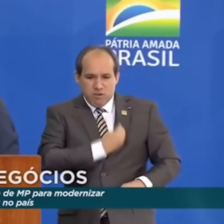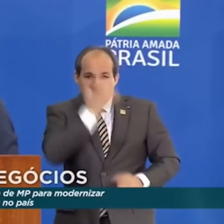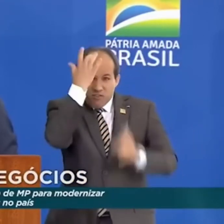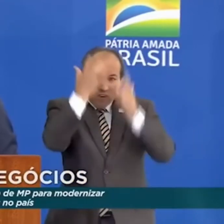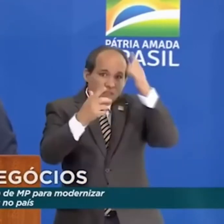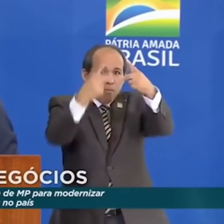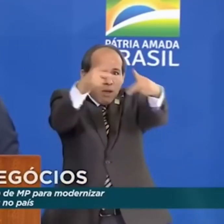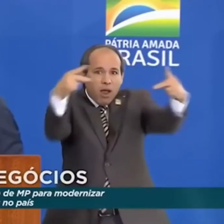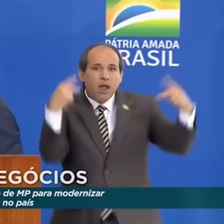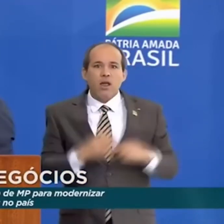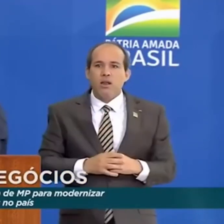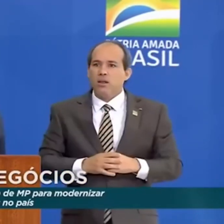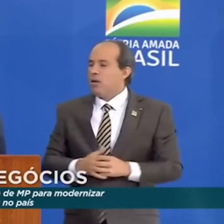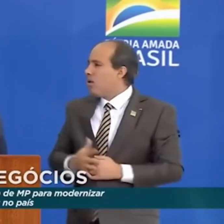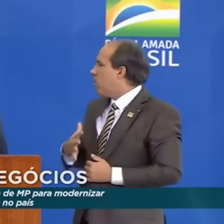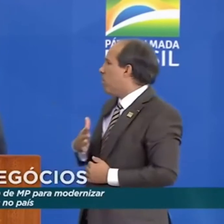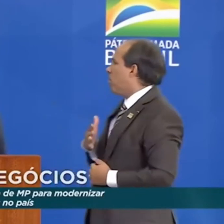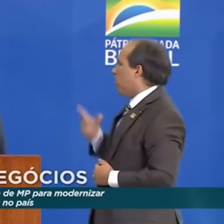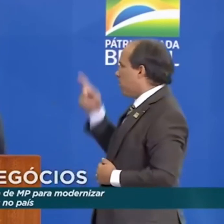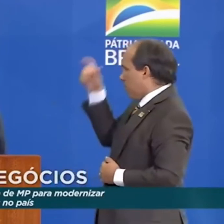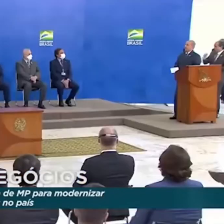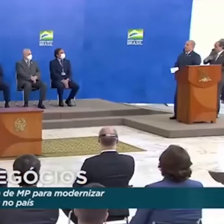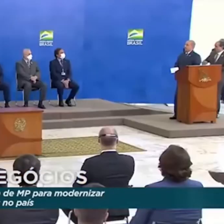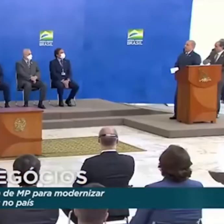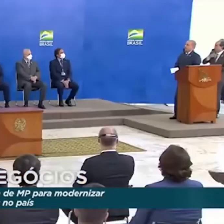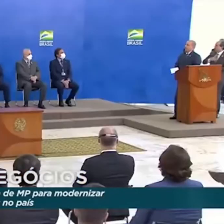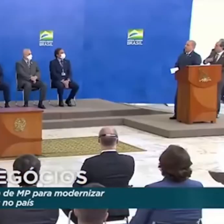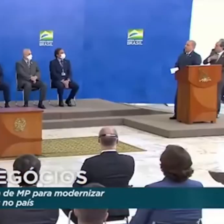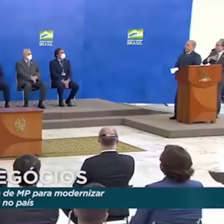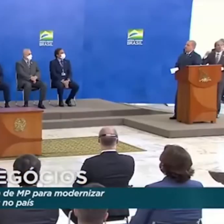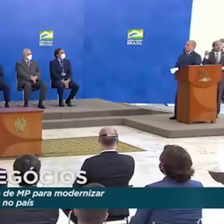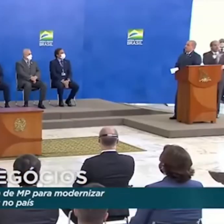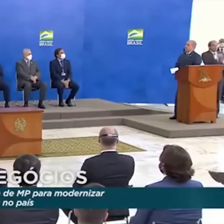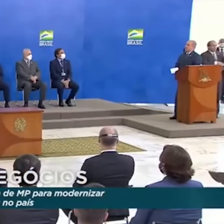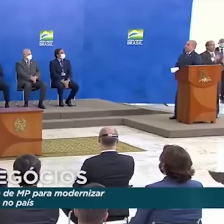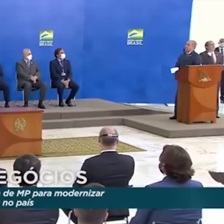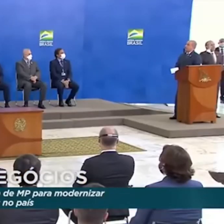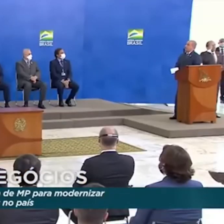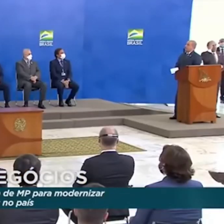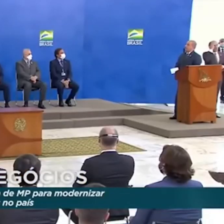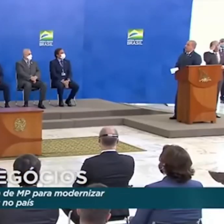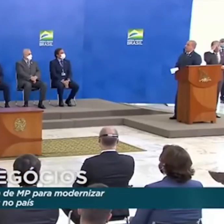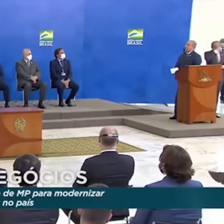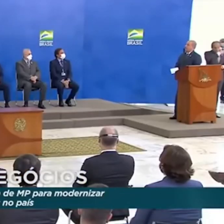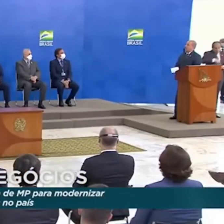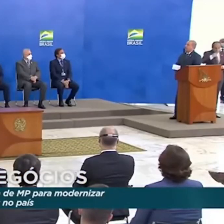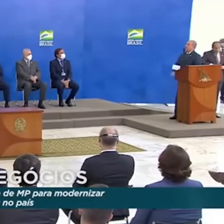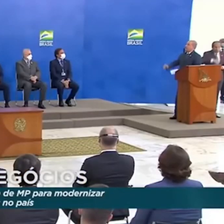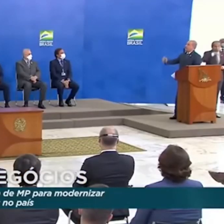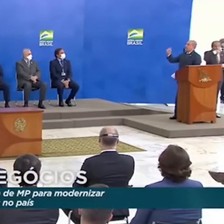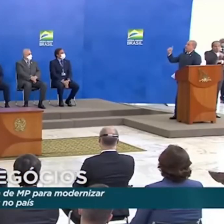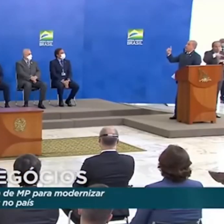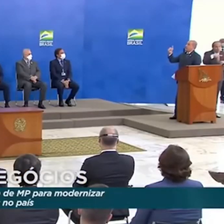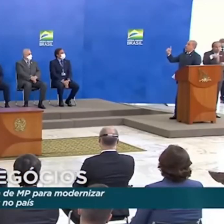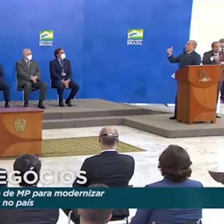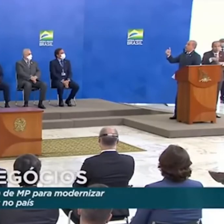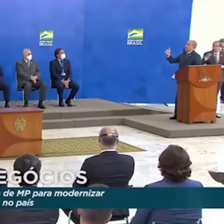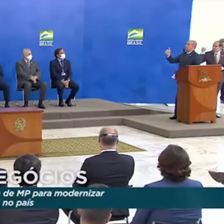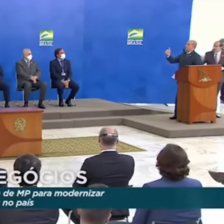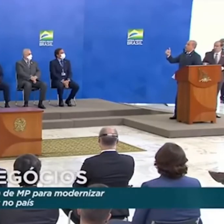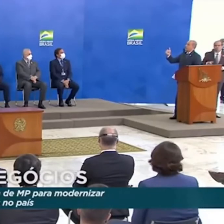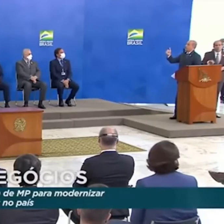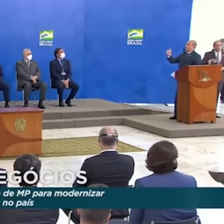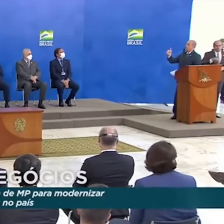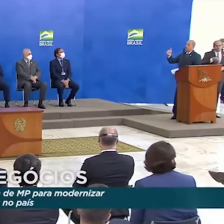Portanto, presidente, fique tranquilo. O povo brasileiro sabe que o presidente do nosso país é